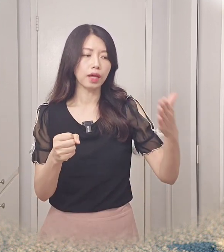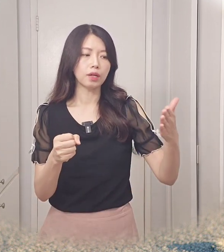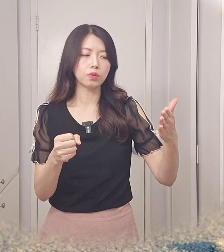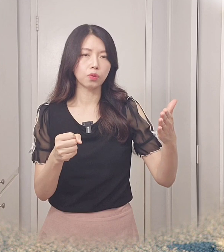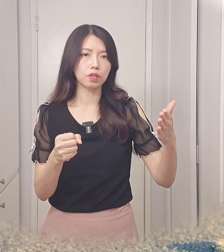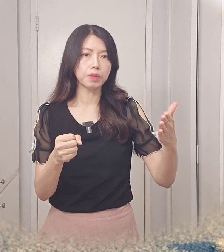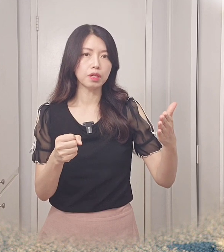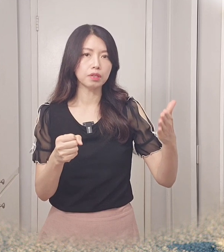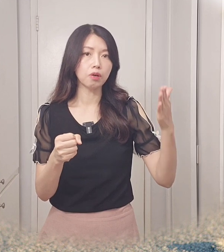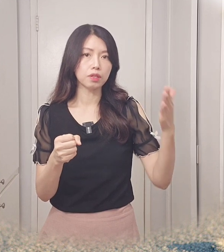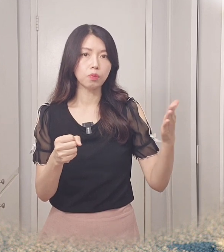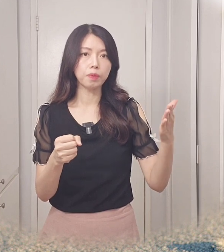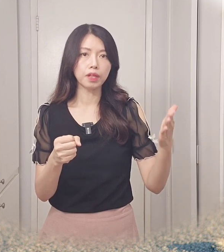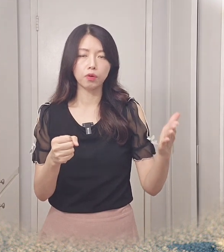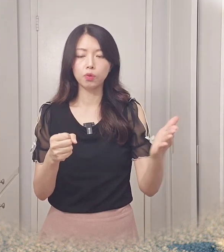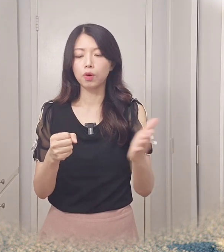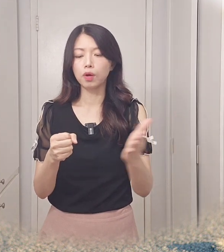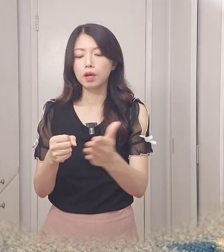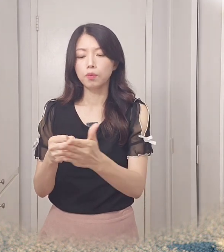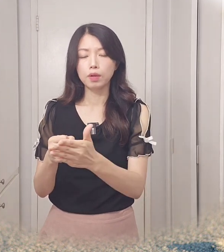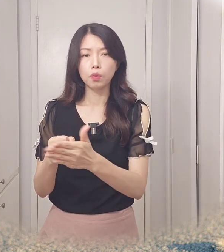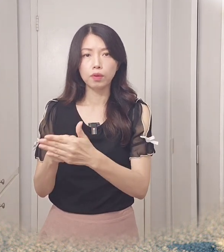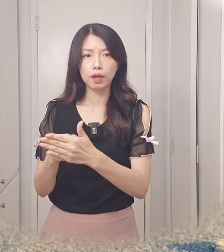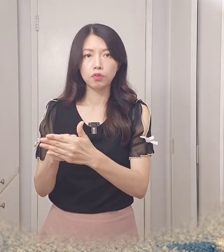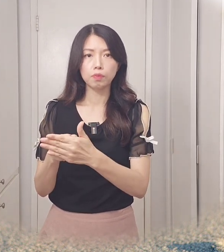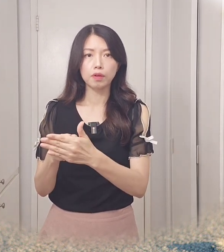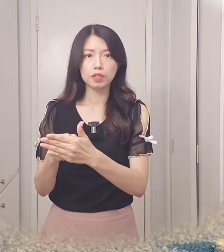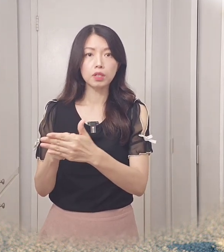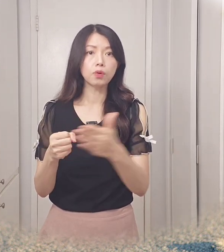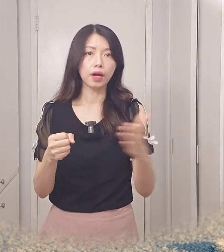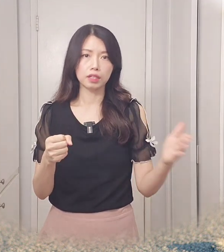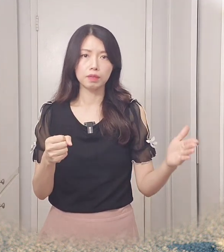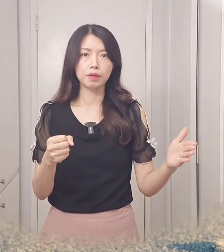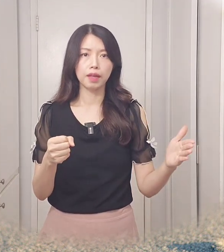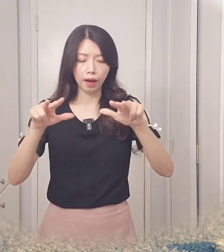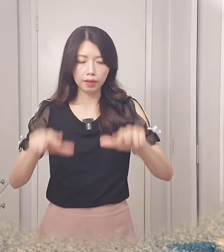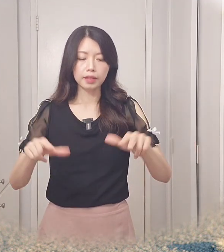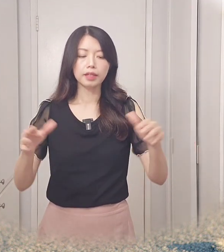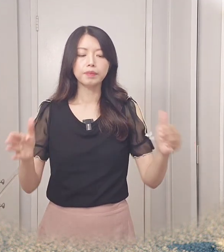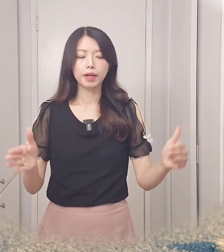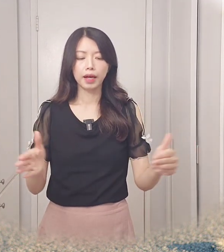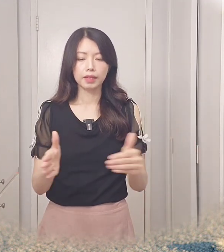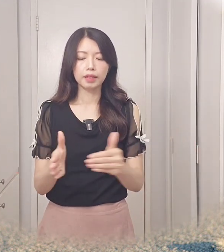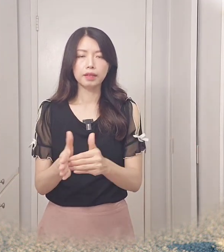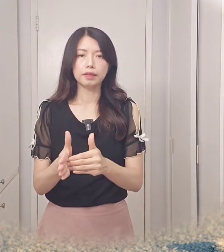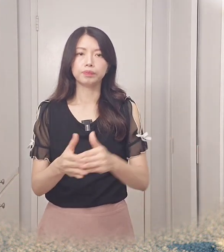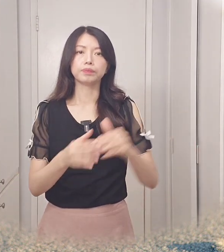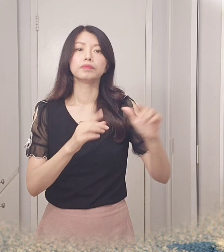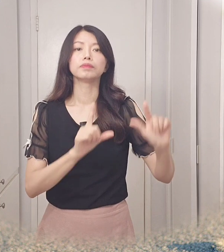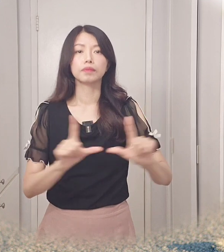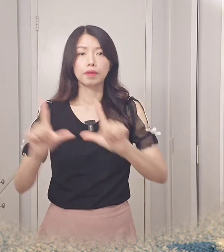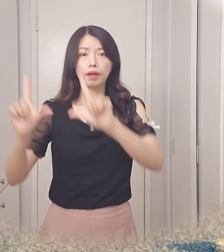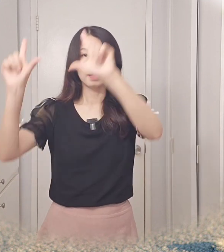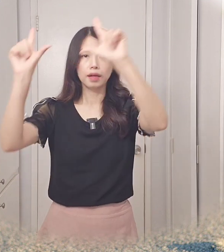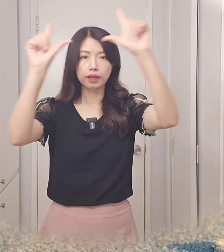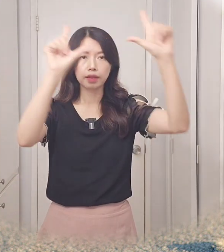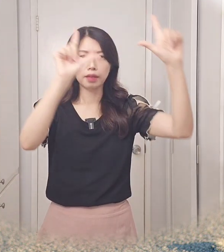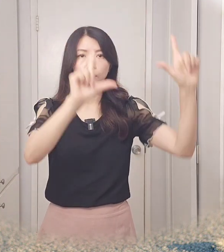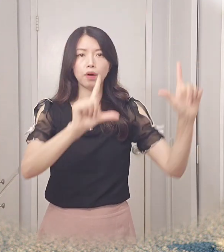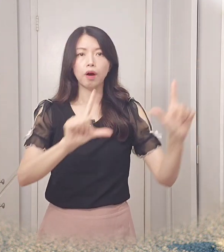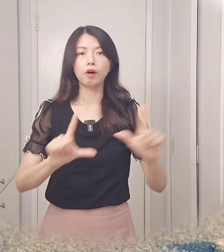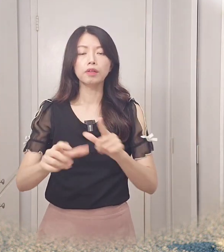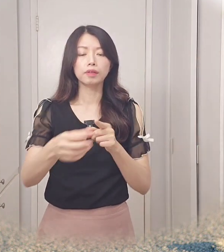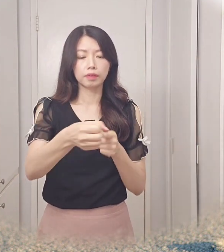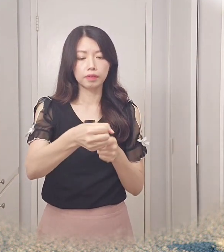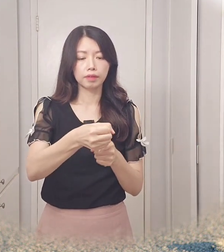쥐시고 다른 손을 피셔서 이 손바닥으로 왼손에 주먹을 치고 가시면 돼요. 지금까지